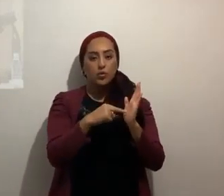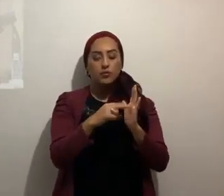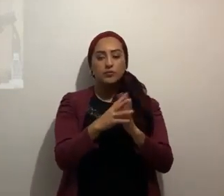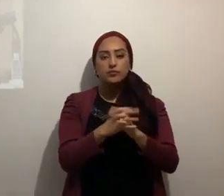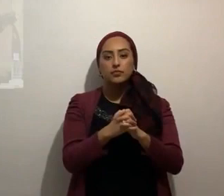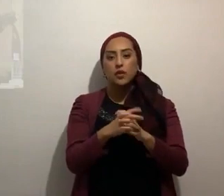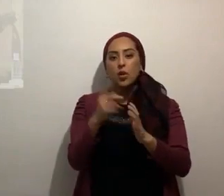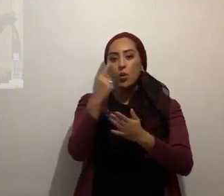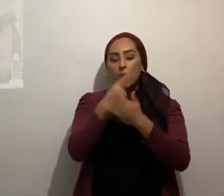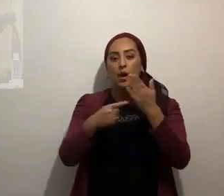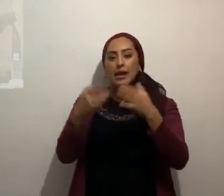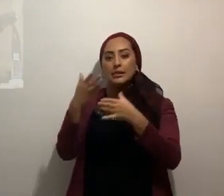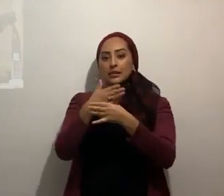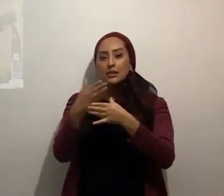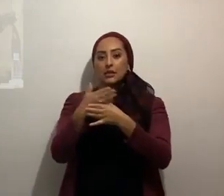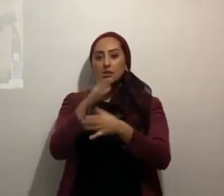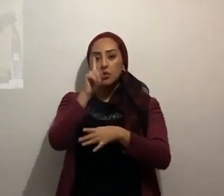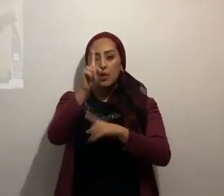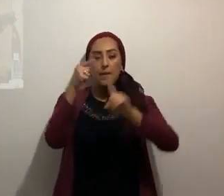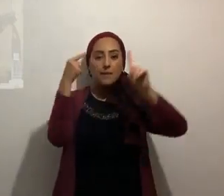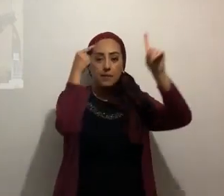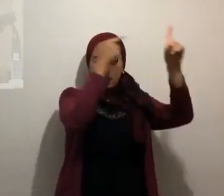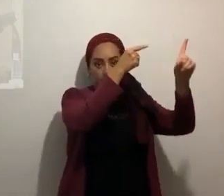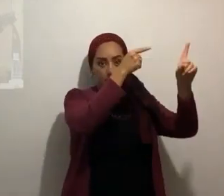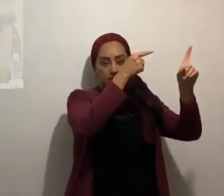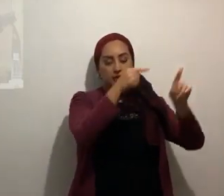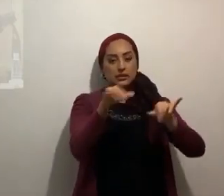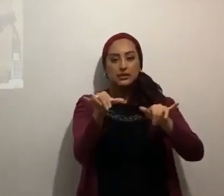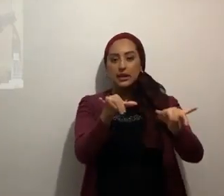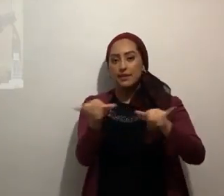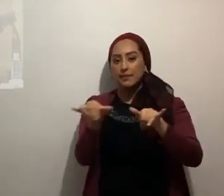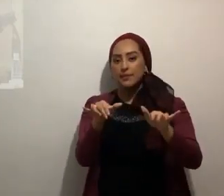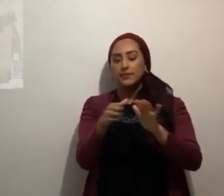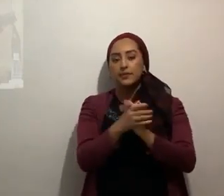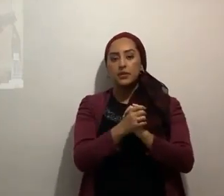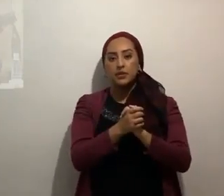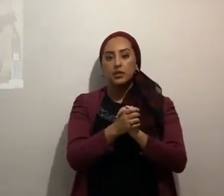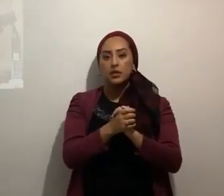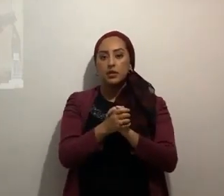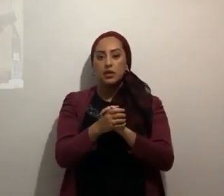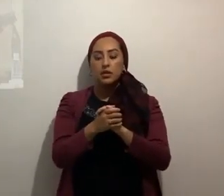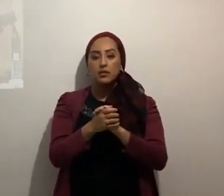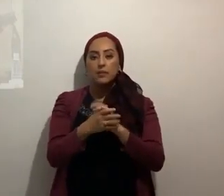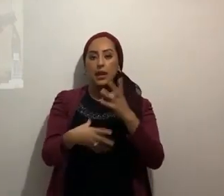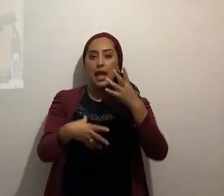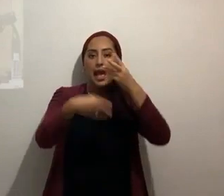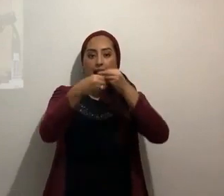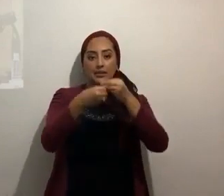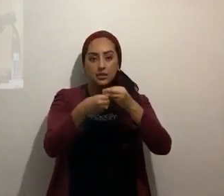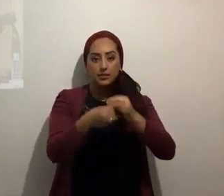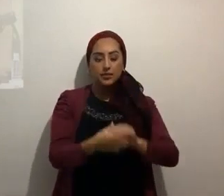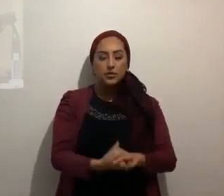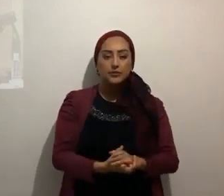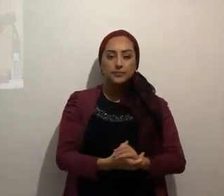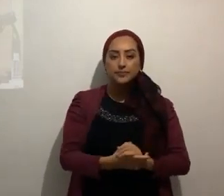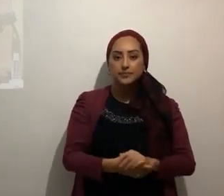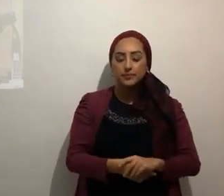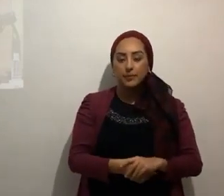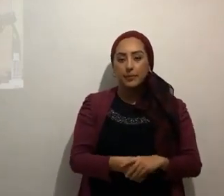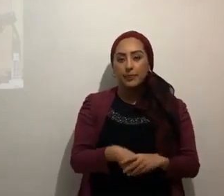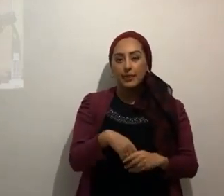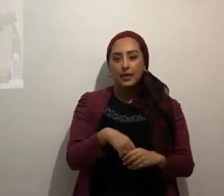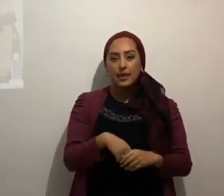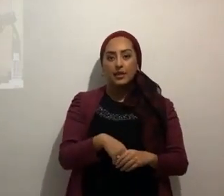Lo que comparte un mismo propósito es lo mismo. Se suma, digamos, ¿sí?